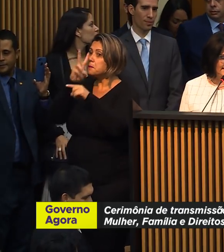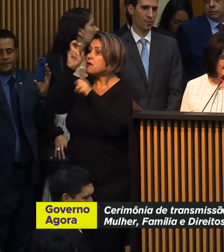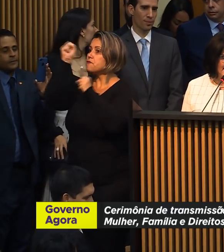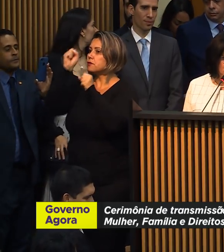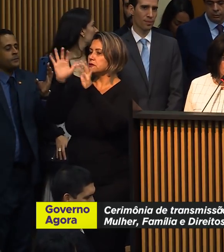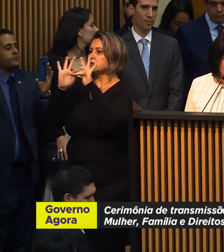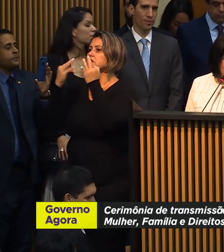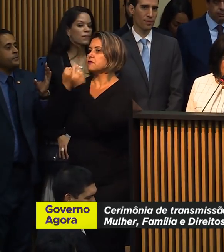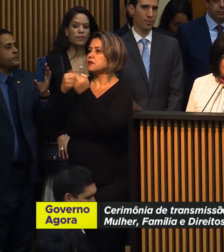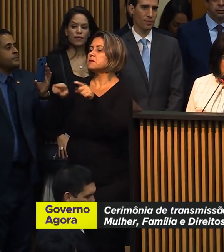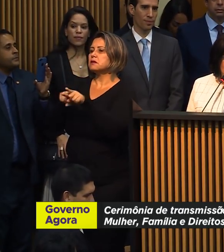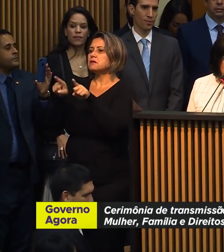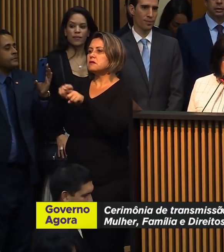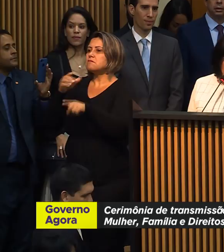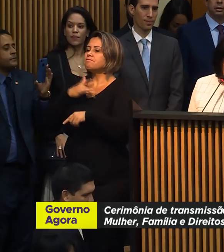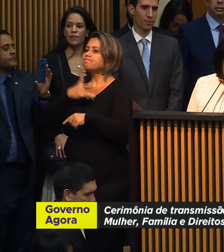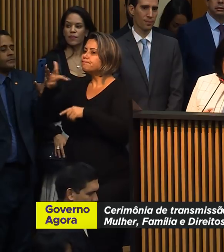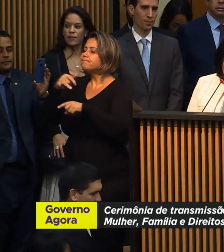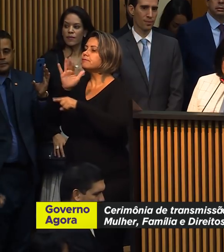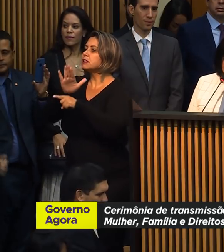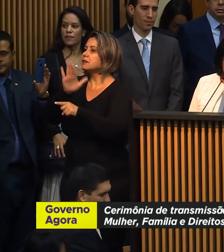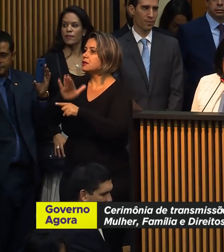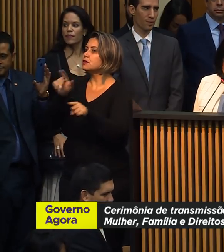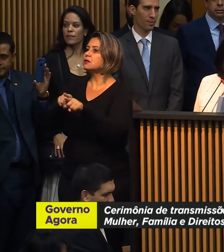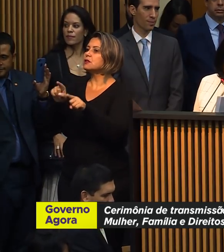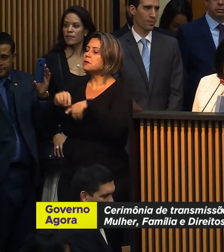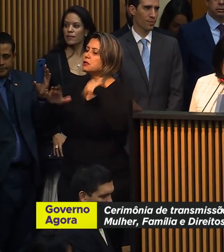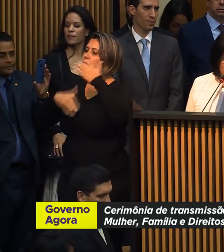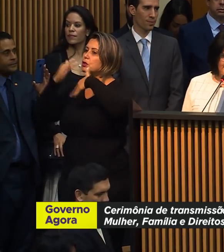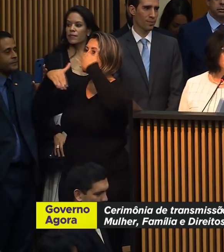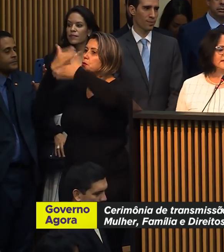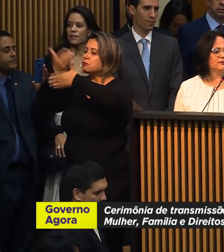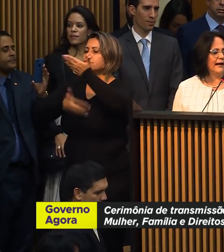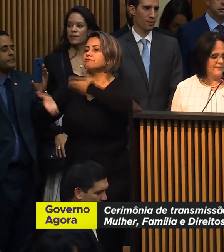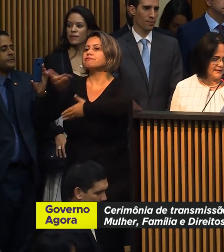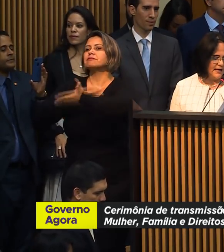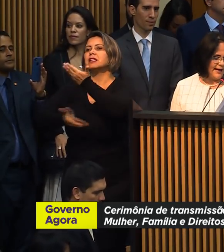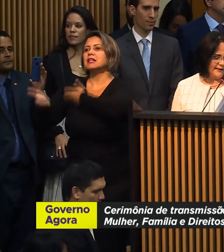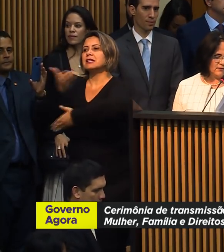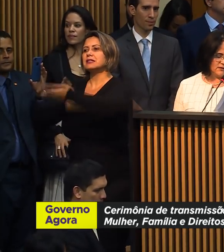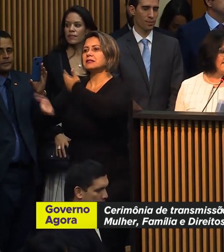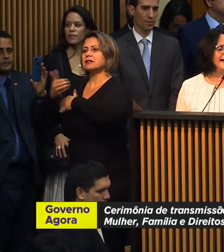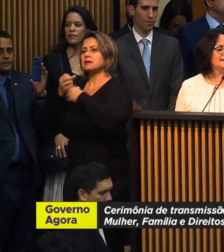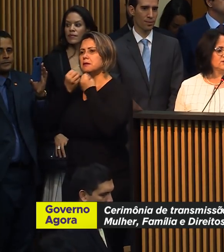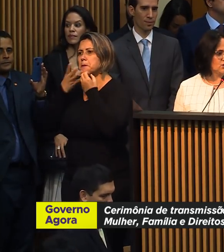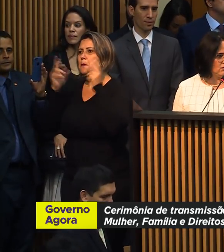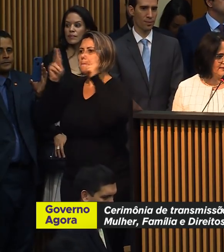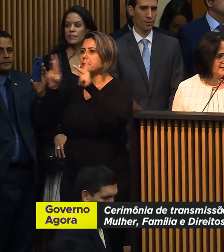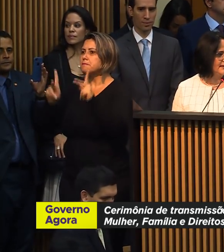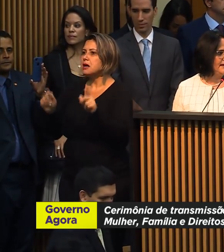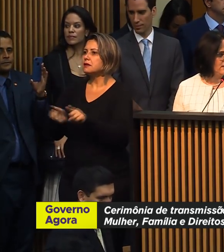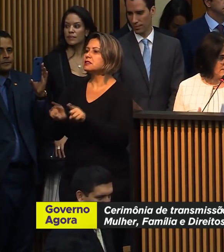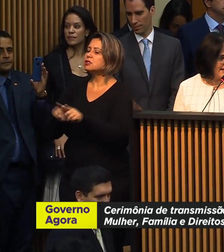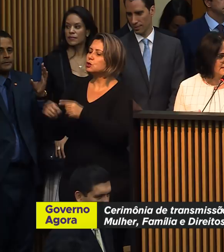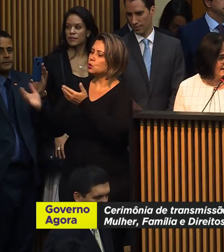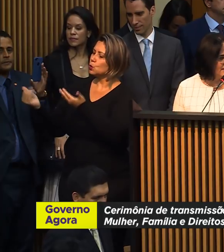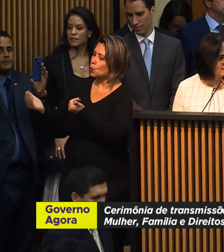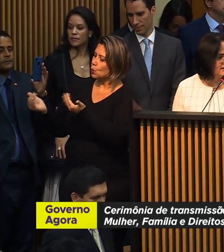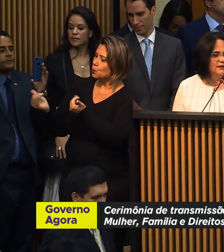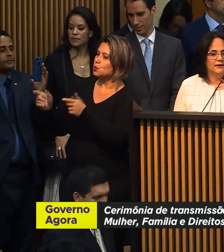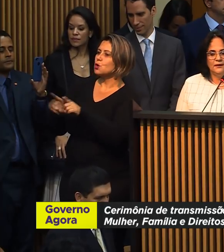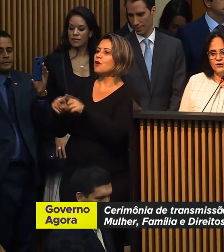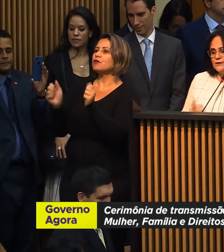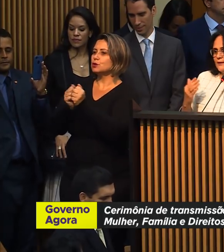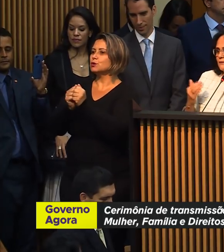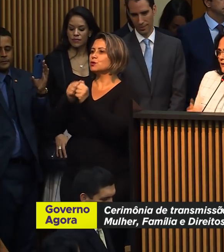da solidariedade intergeracional, além da promoção de relacionamentos saudáveis entre os mais jovens e os mais